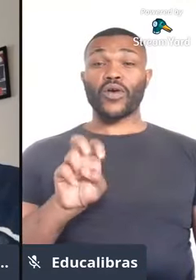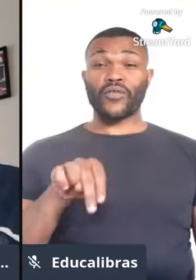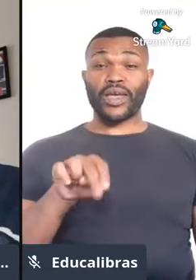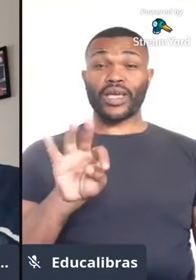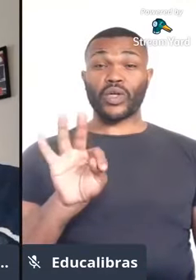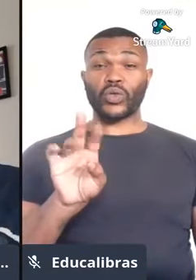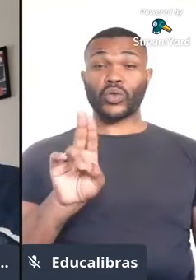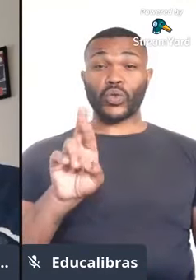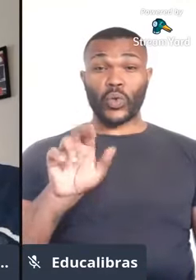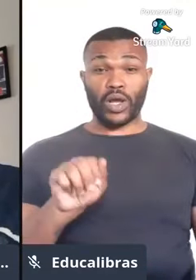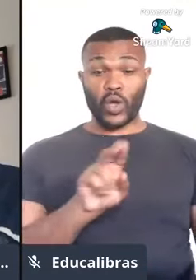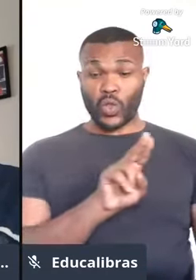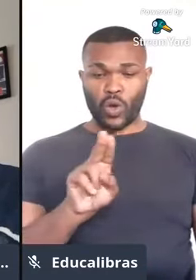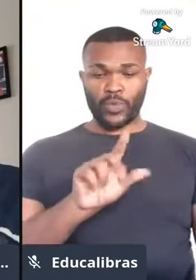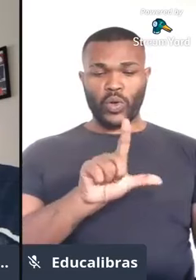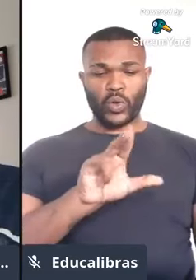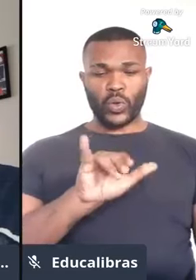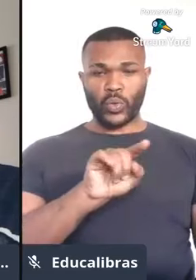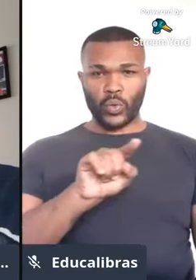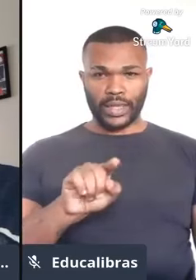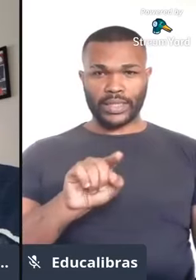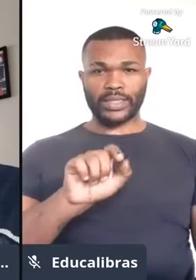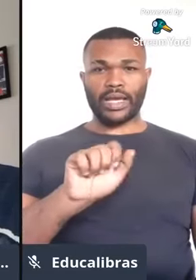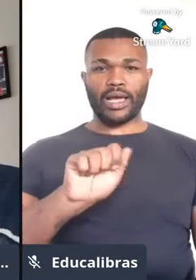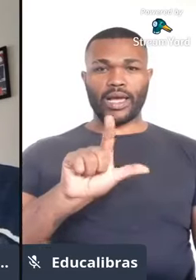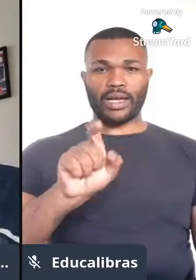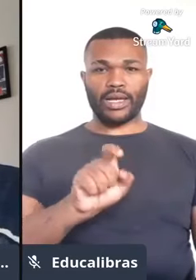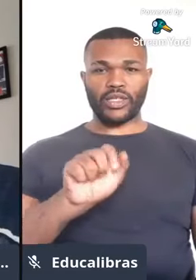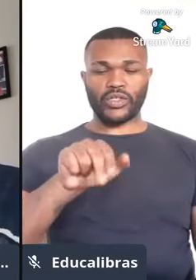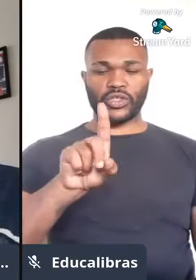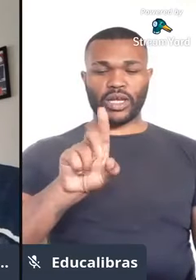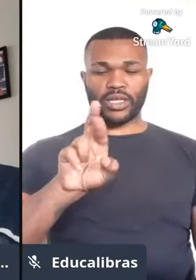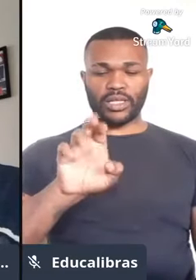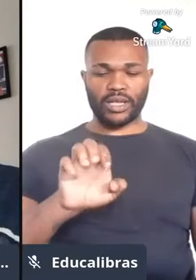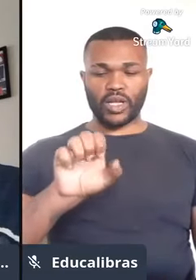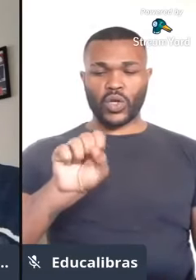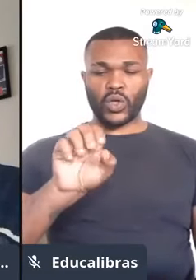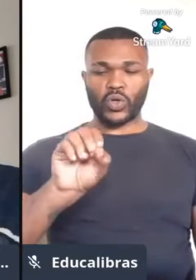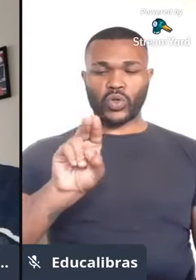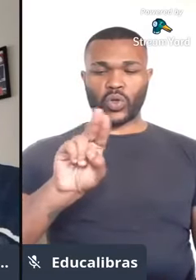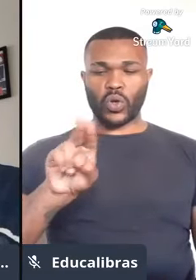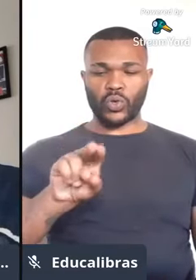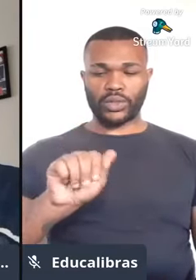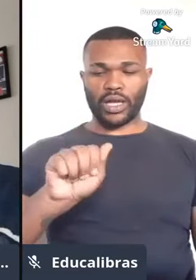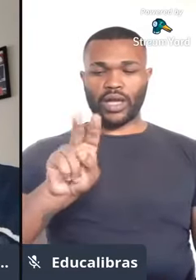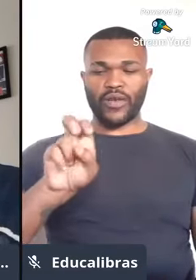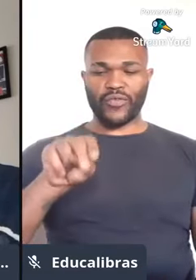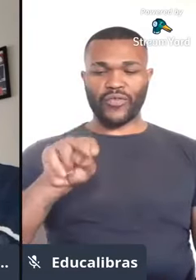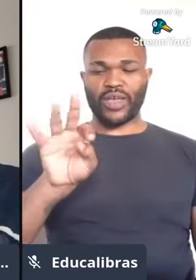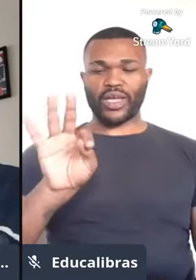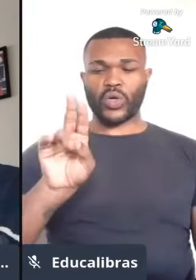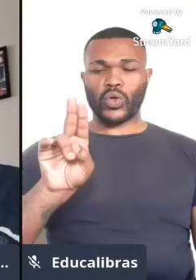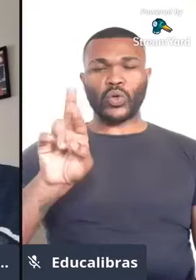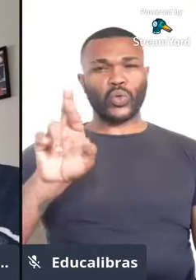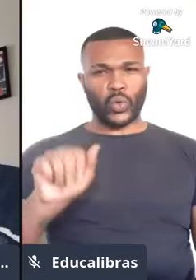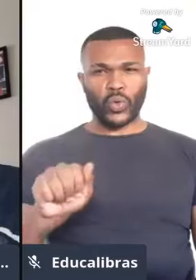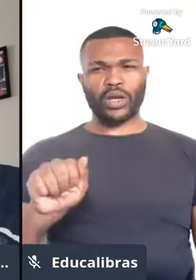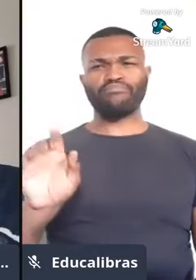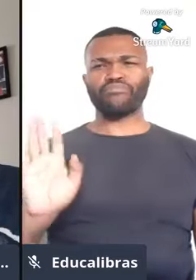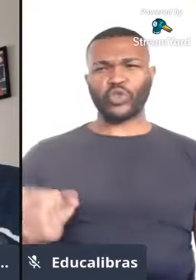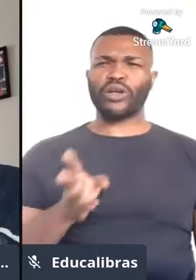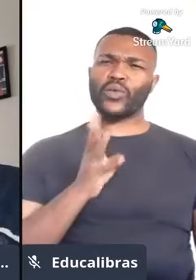Alexandre Souza Ventura, é isso, Ventura? Sim, é isso aí. O Ventura, ele dispensa apresentações, mas eu quero, Ventura, que